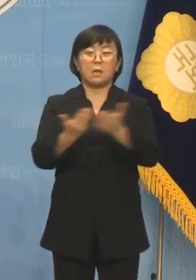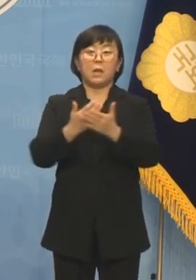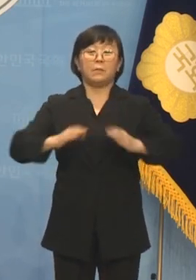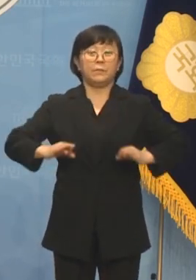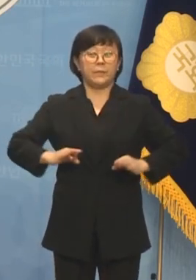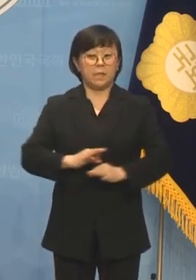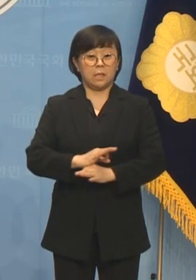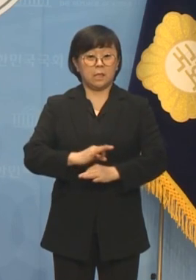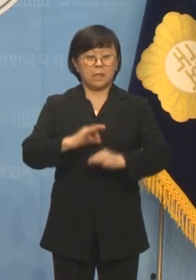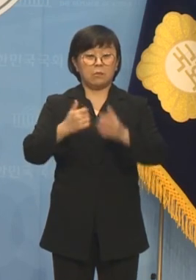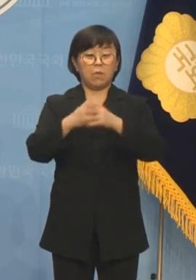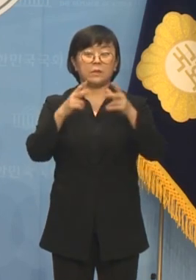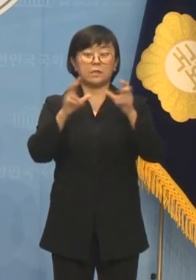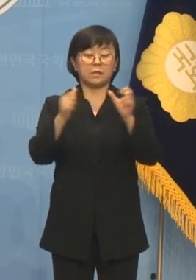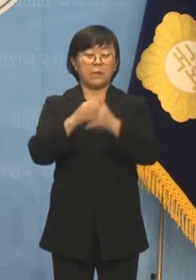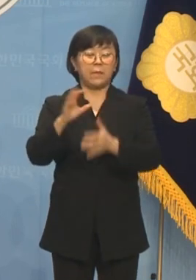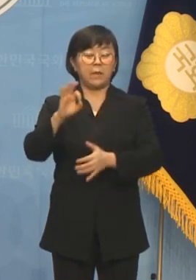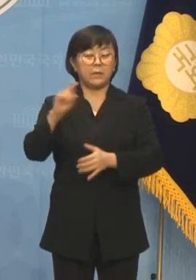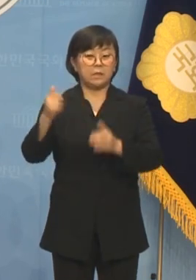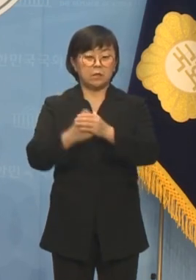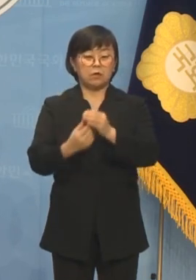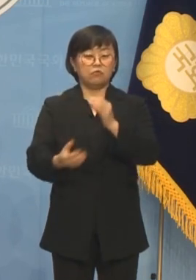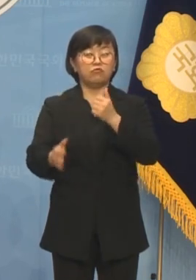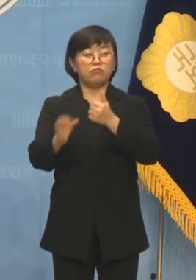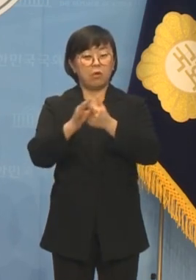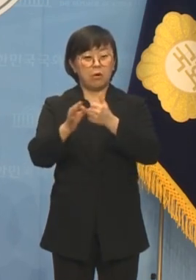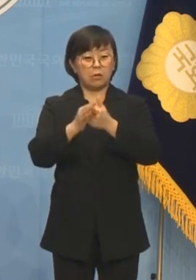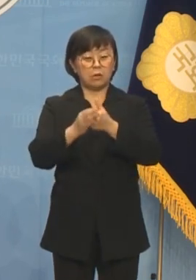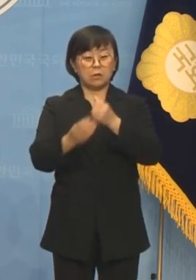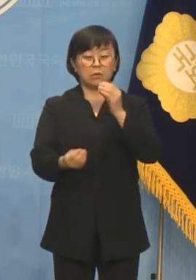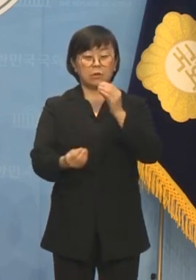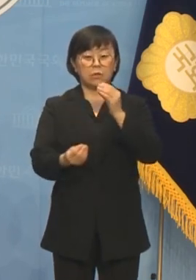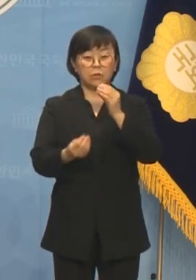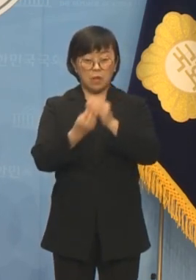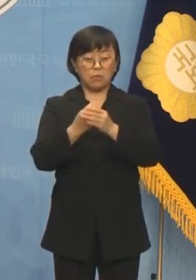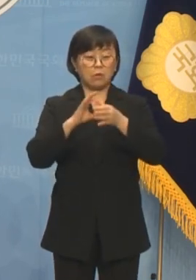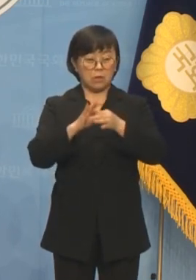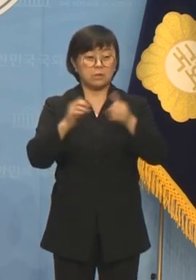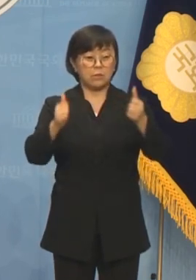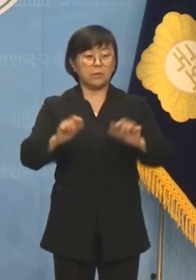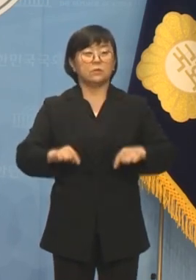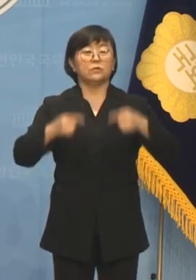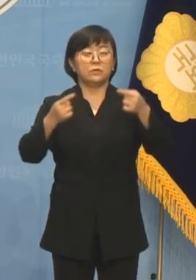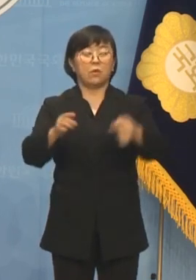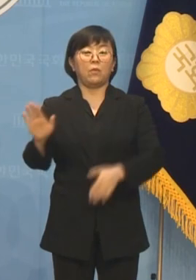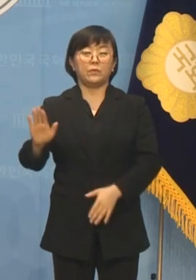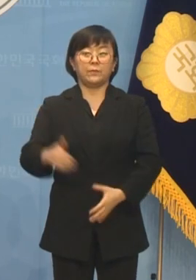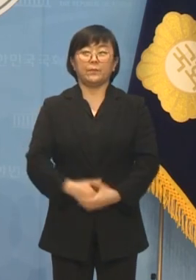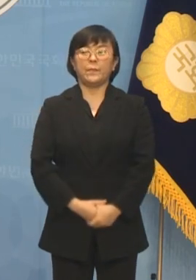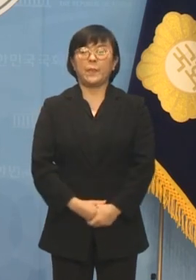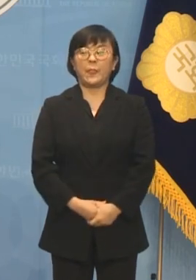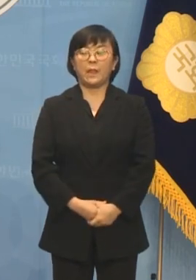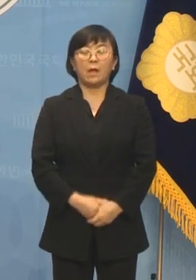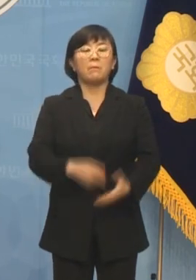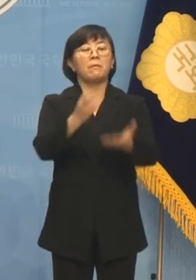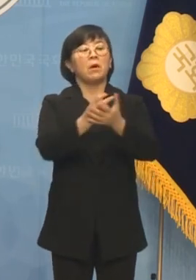및 성남 FC 후원금 뇌물의 관련 재판에도 출석하지 않았습니다